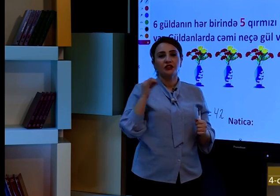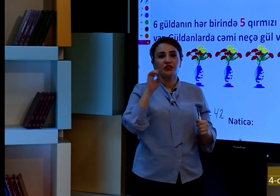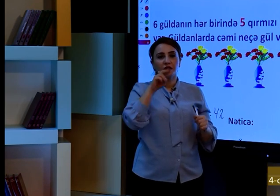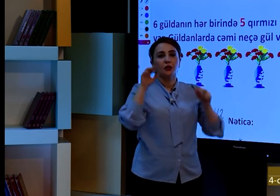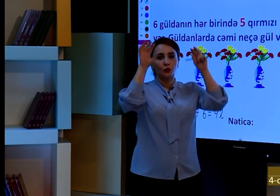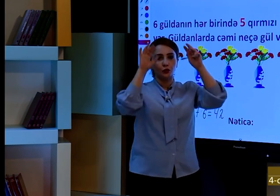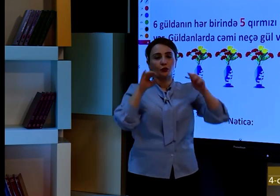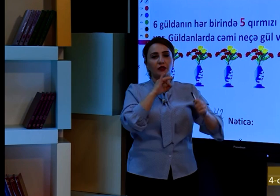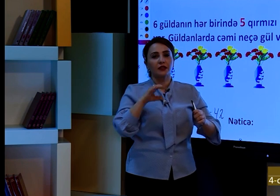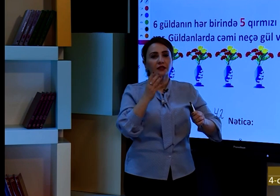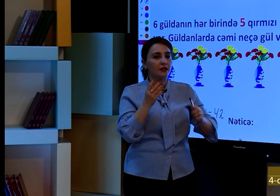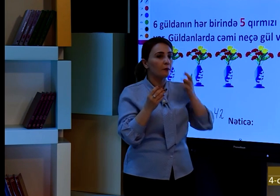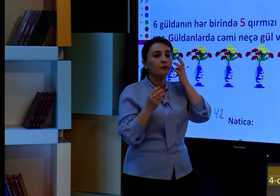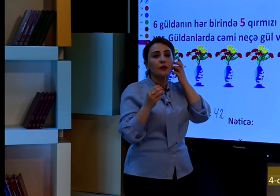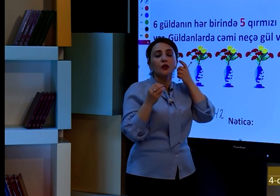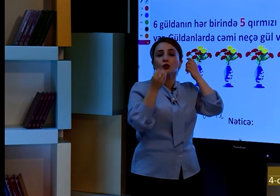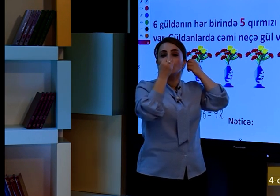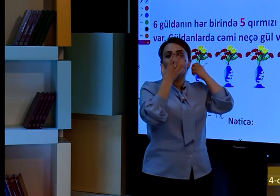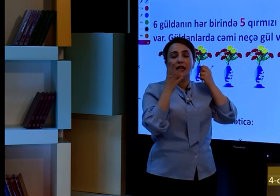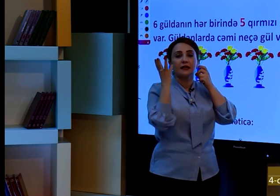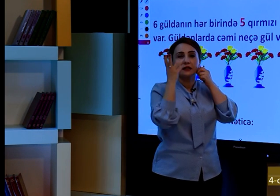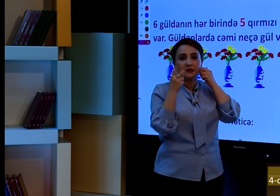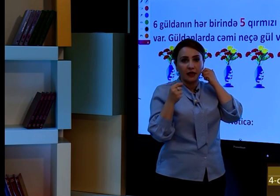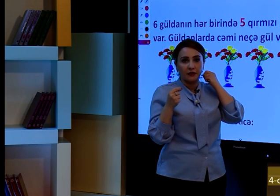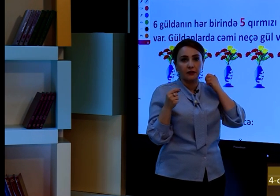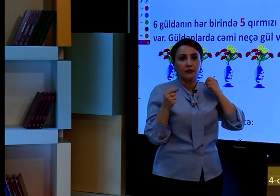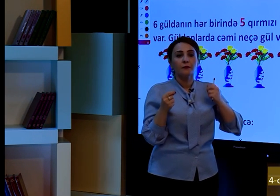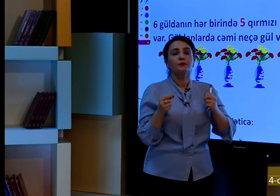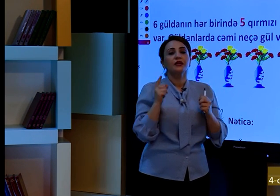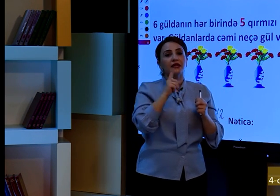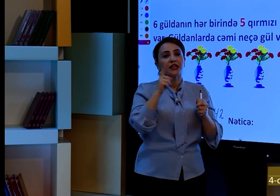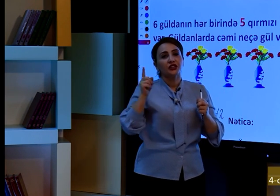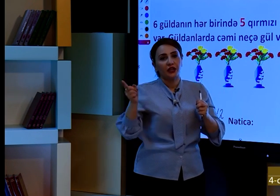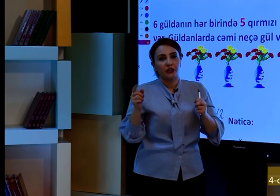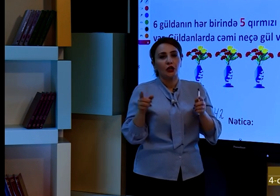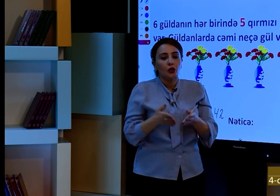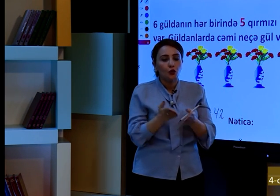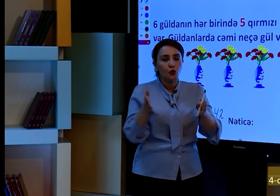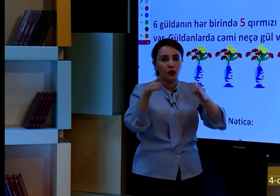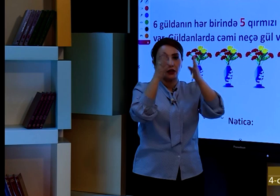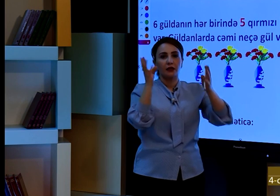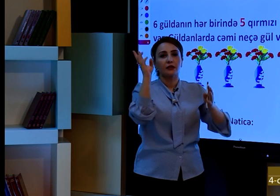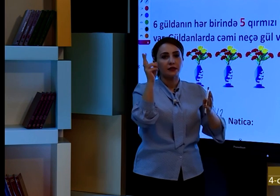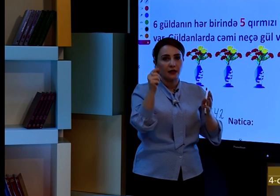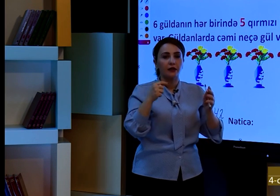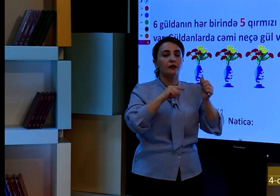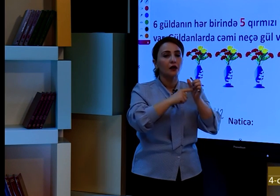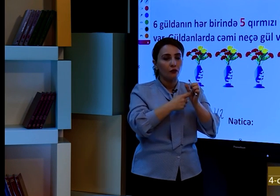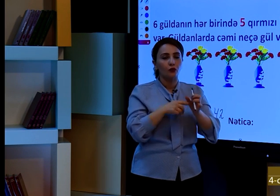İkinci üsulda isə güllərin sayını tək-tək güldanların sayına